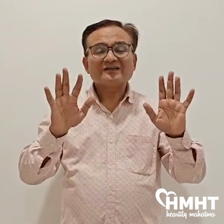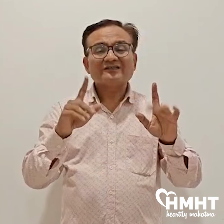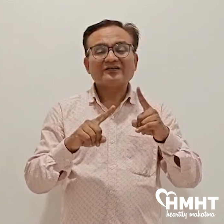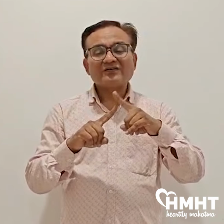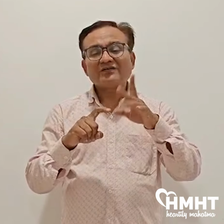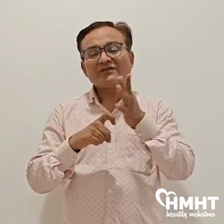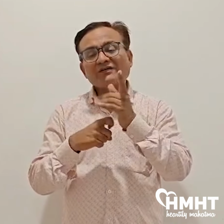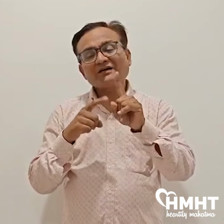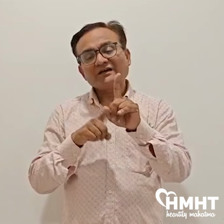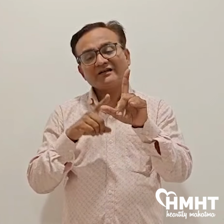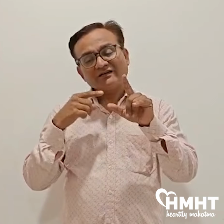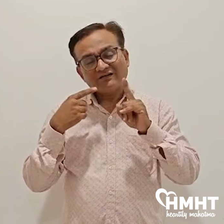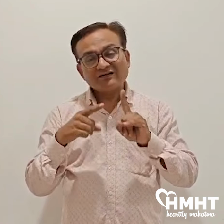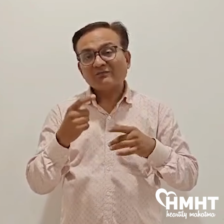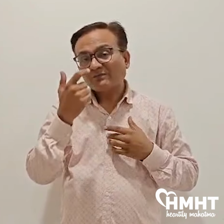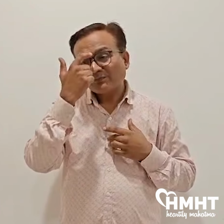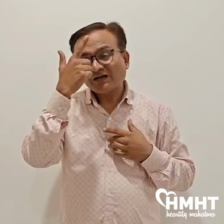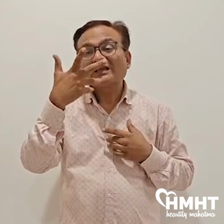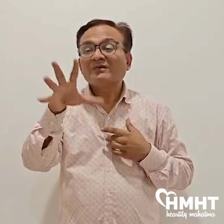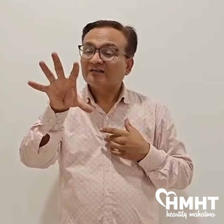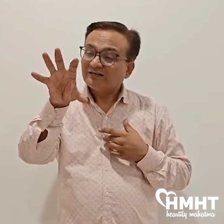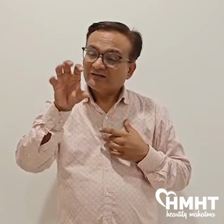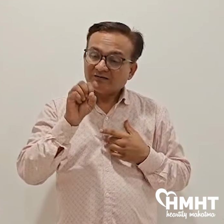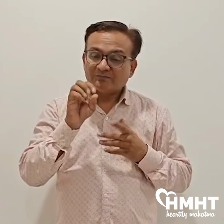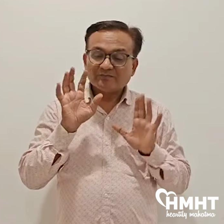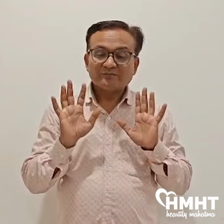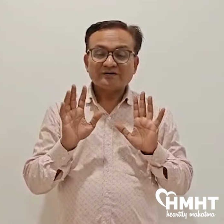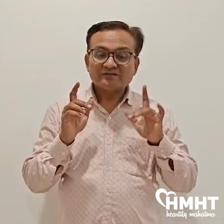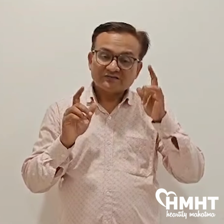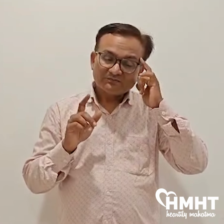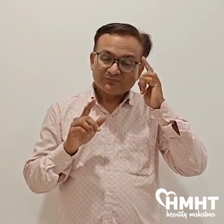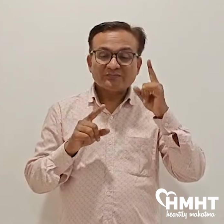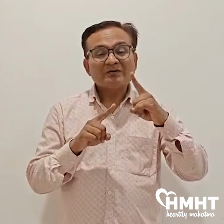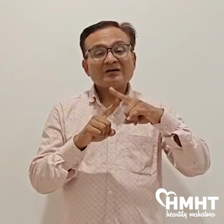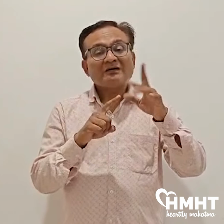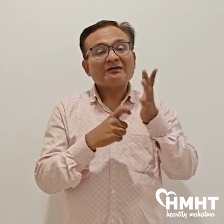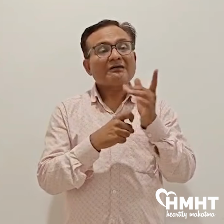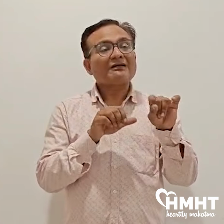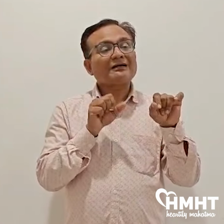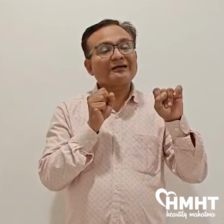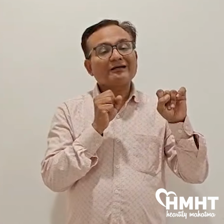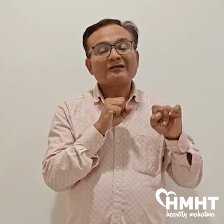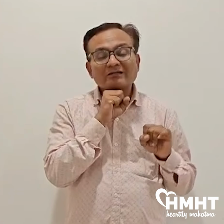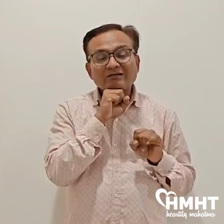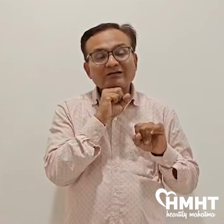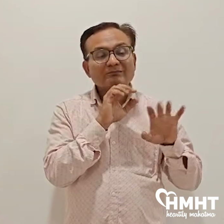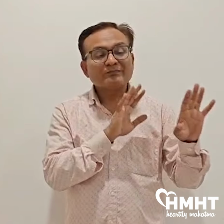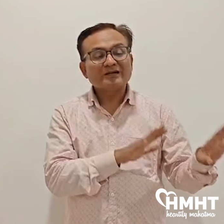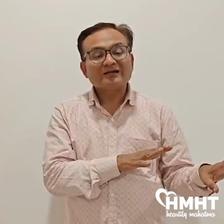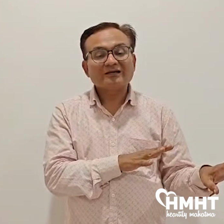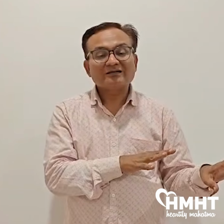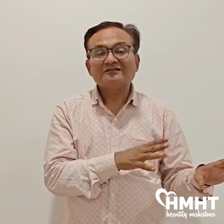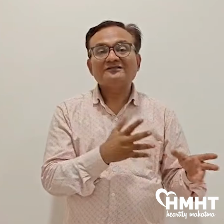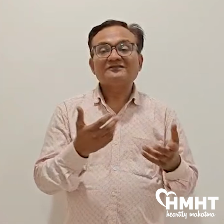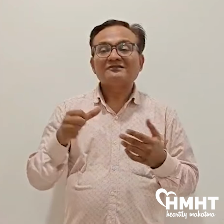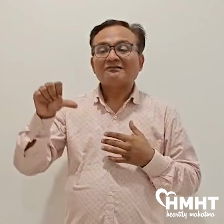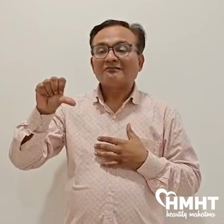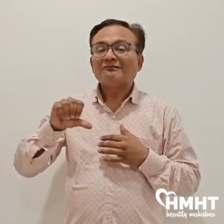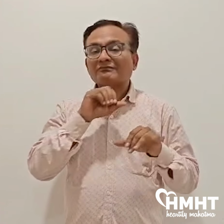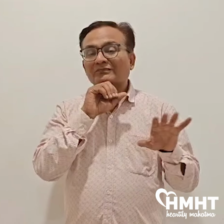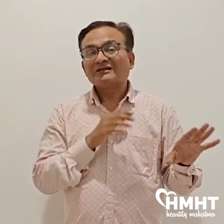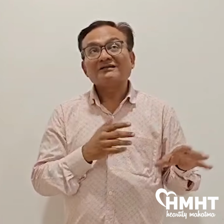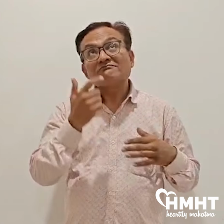વગર ભાગ્યમાં છે મળશે તો કેટલાક પ્રયત્ન જ નથી કરતા. ભાગ્યમાં આવીને પડશે હમણાં કહે છે, તે રાહ જોતા હમણાં આવ્યો